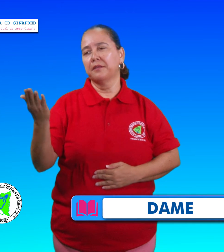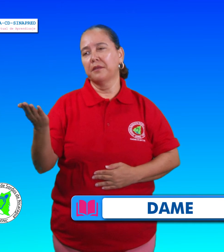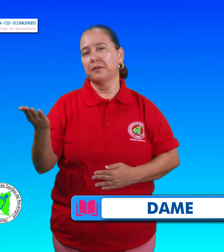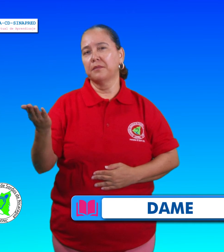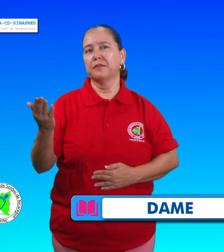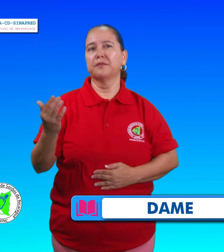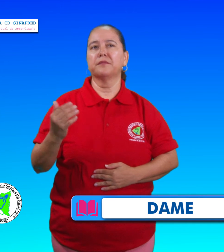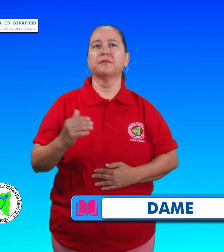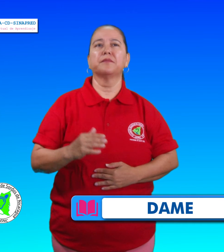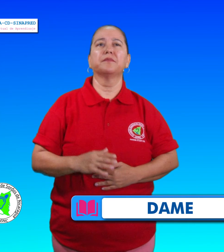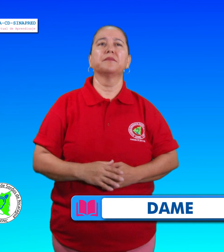Dame.